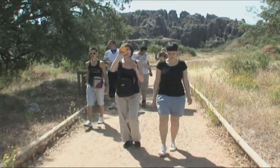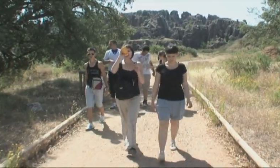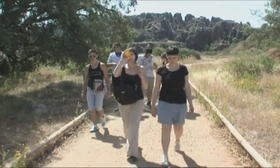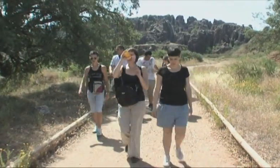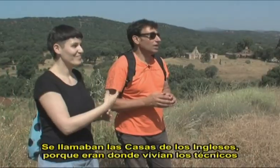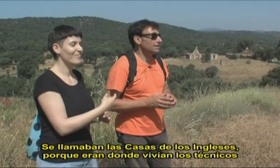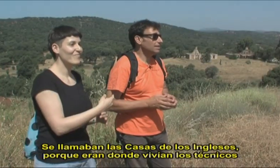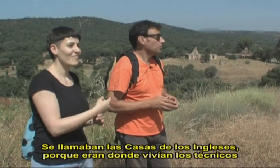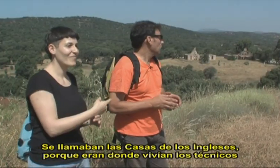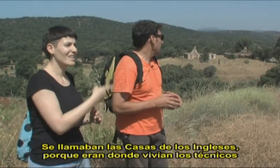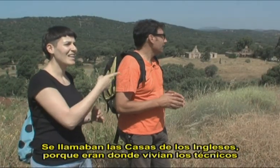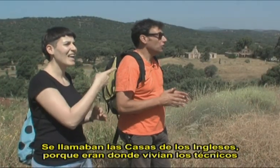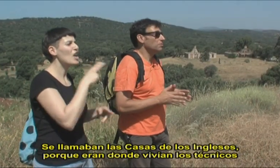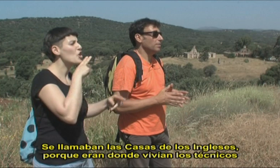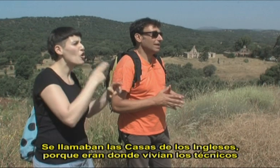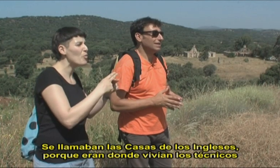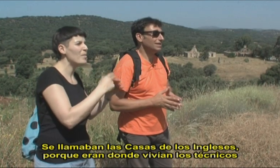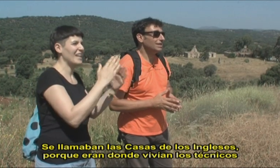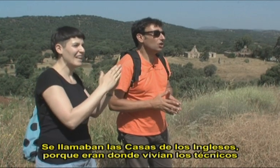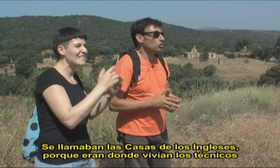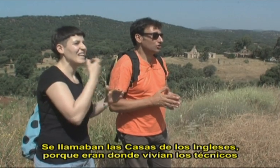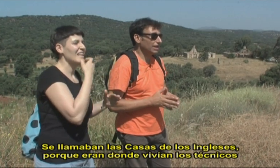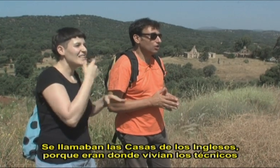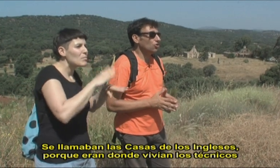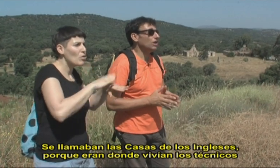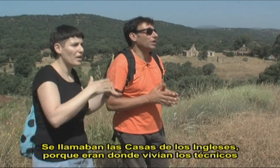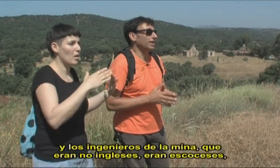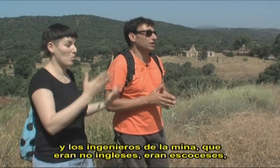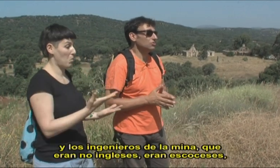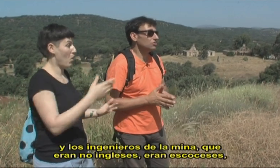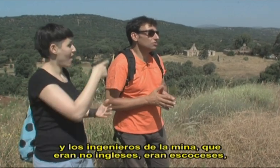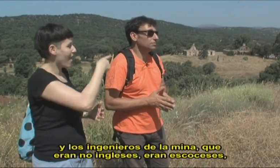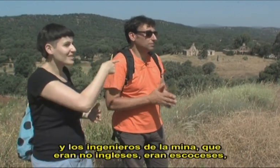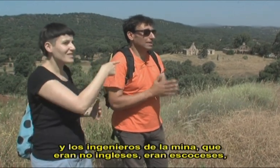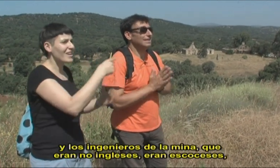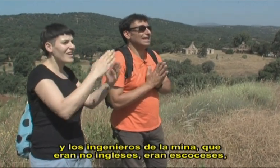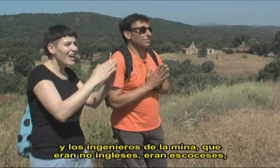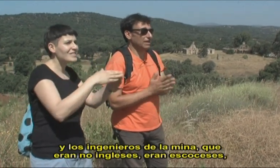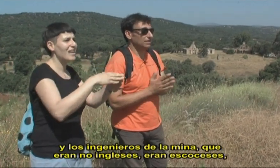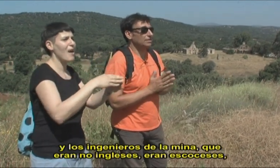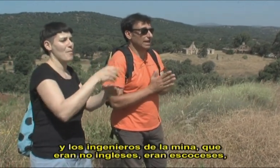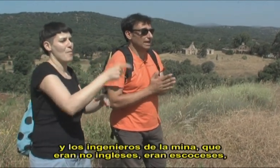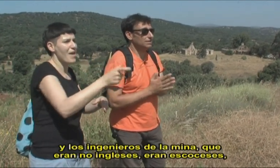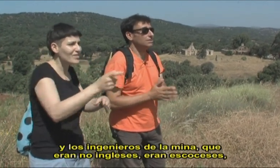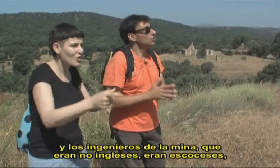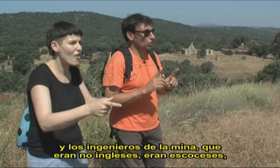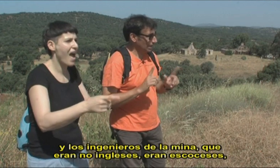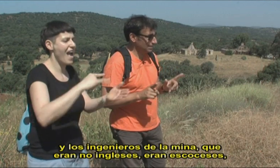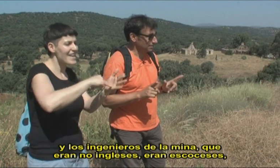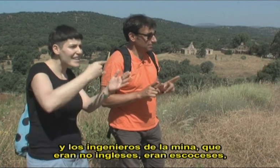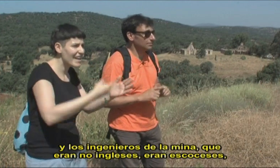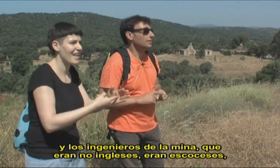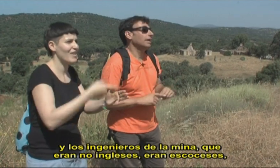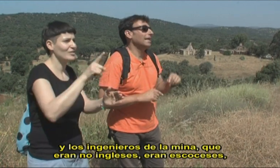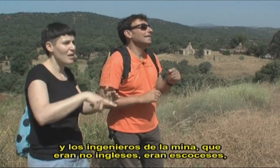Se llama la casa de los ingleses porque eran donde vivían los técnicos y los ingenieros de la mina, que eran no